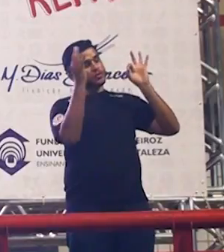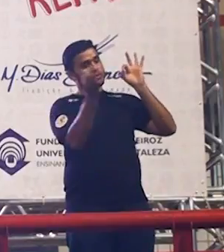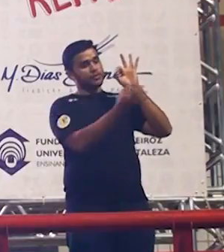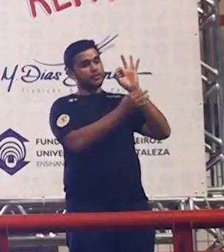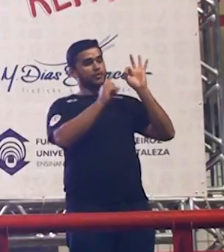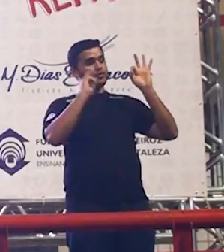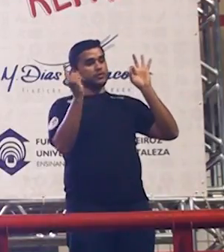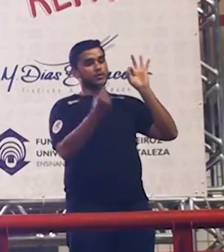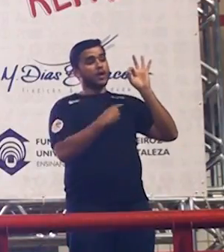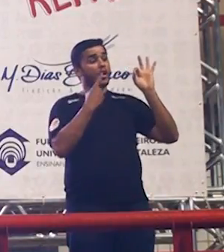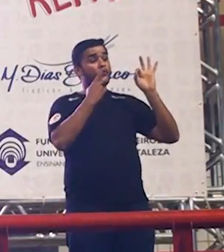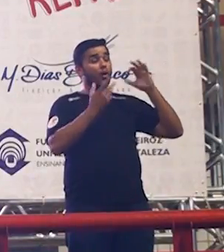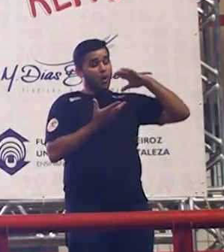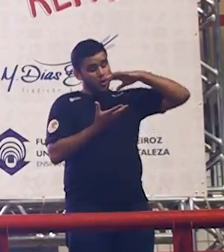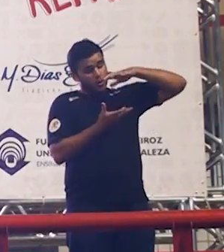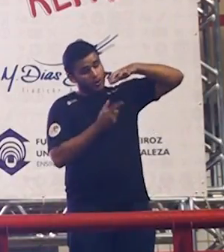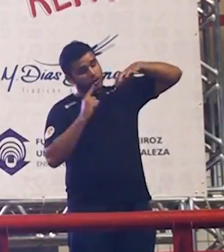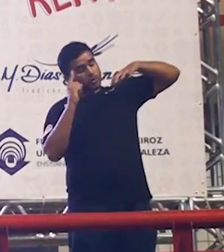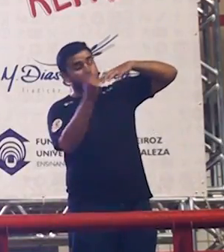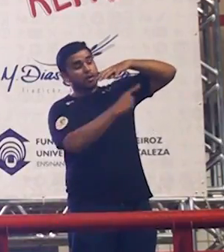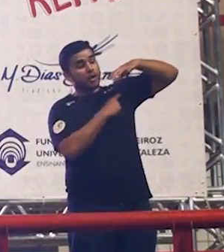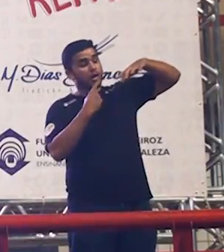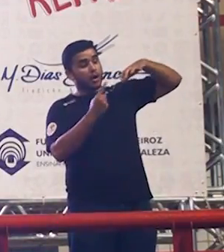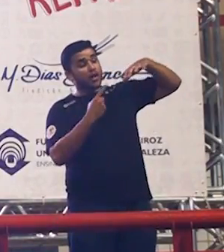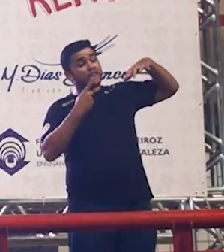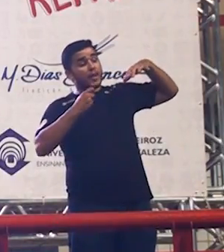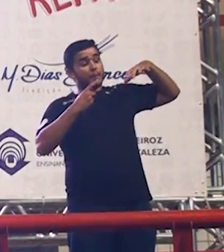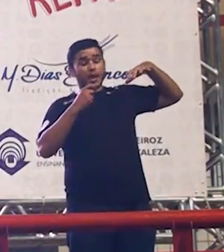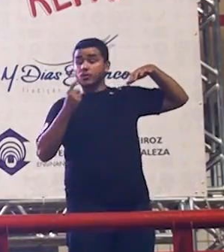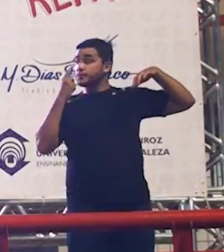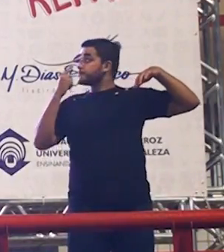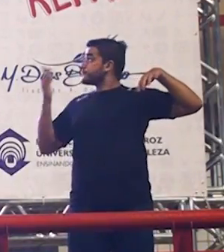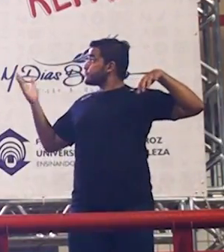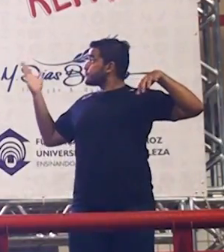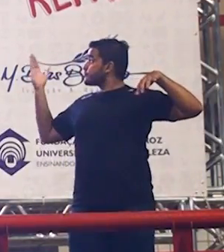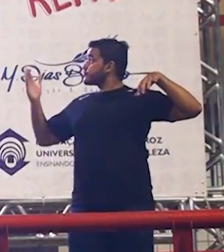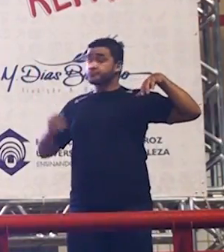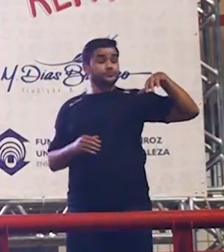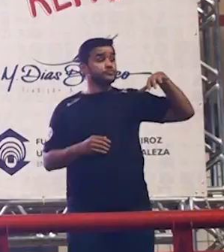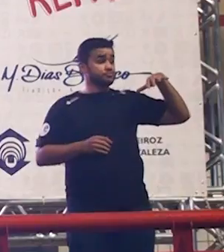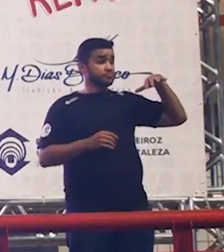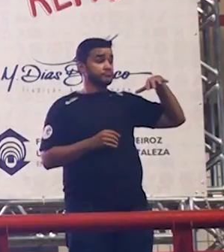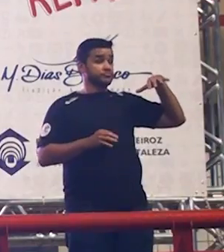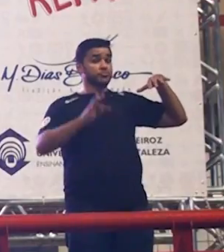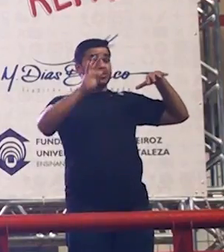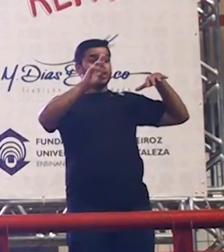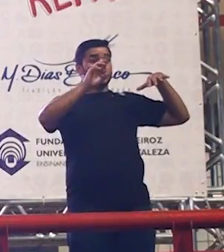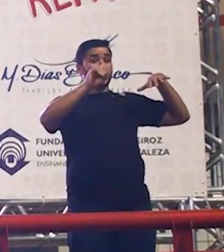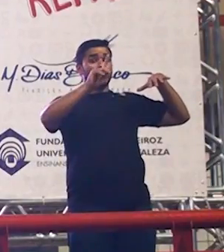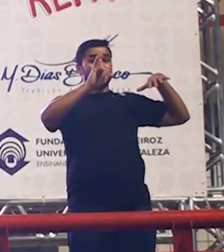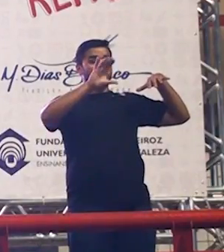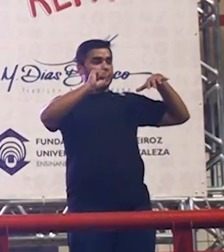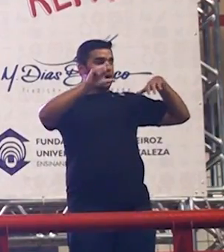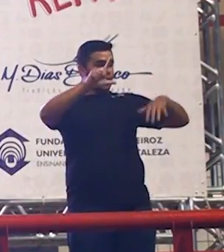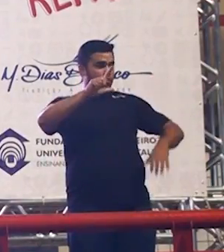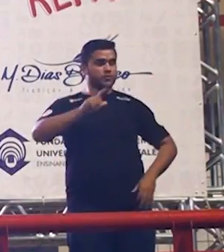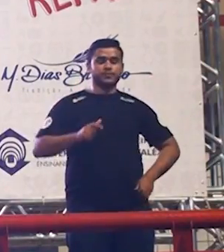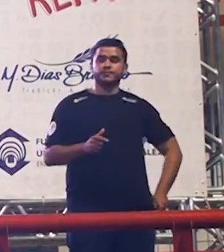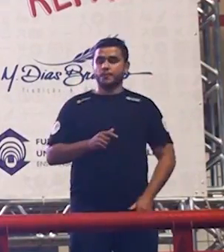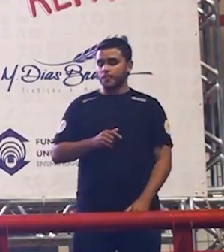física? Então essa área vermelha é intertropical. Tropical, certo?